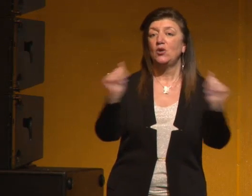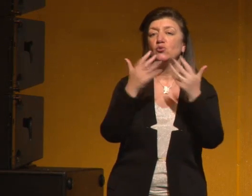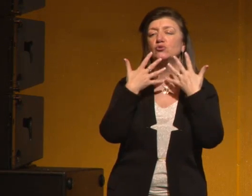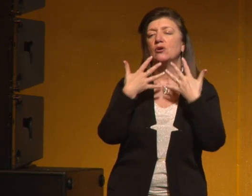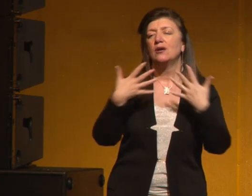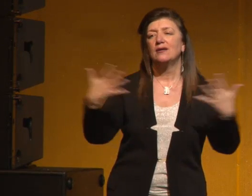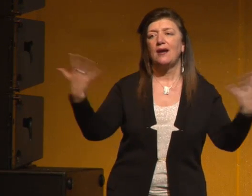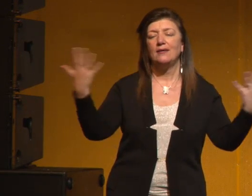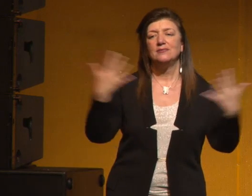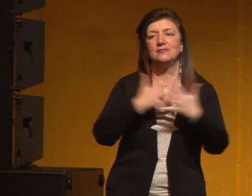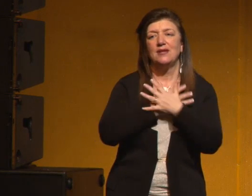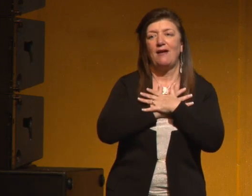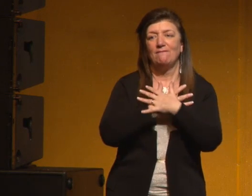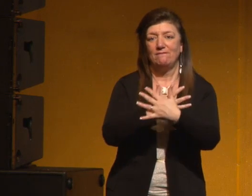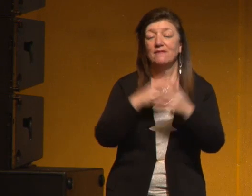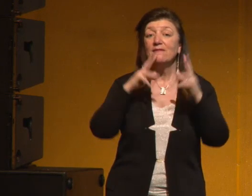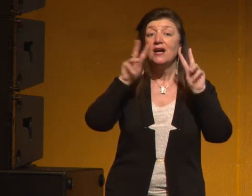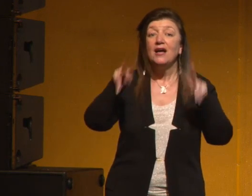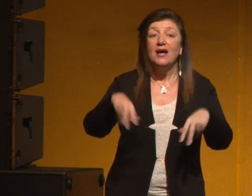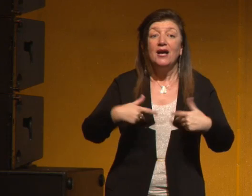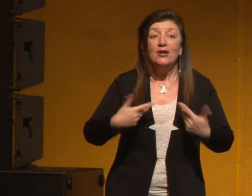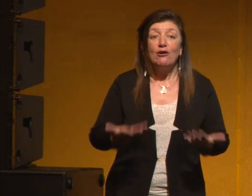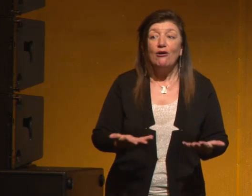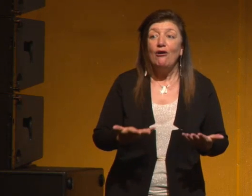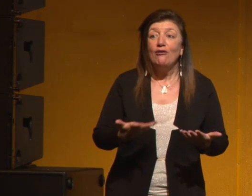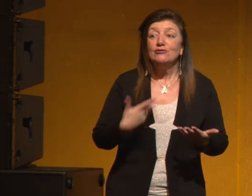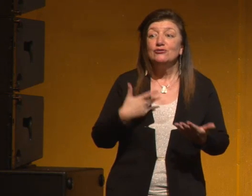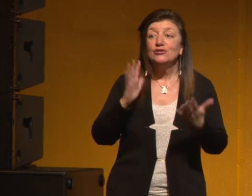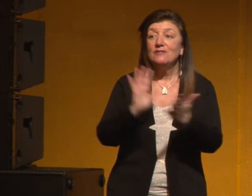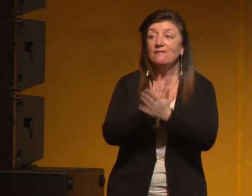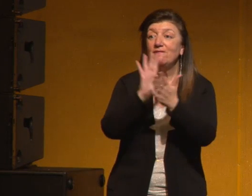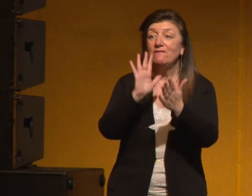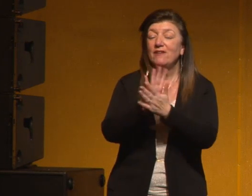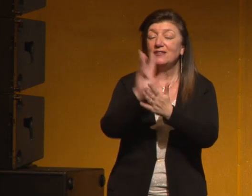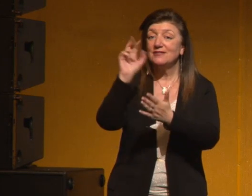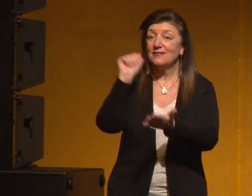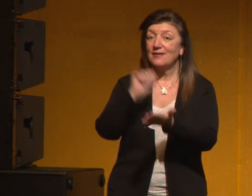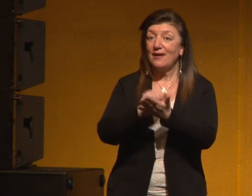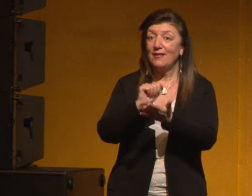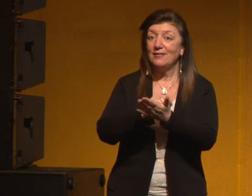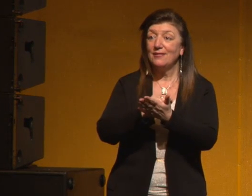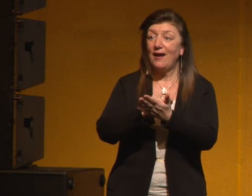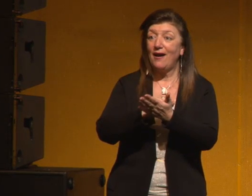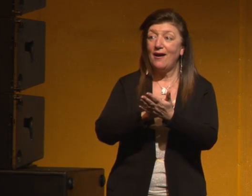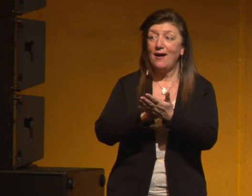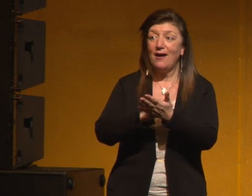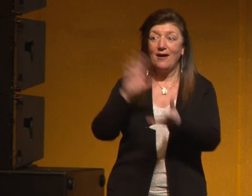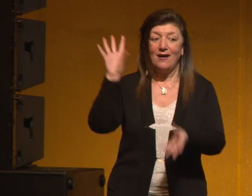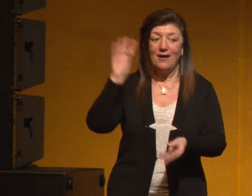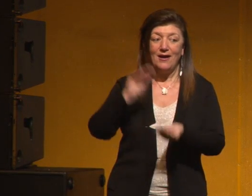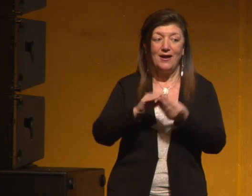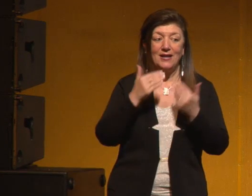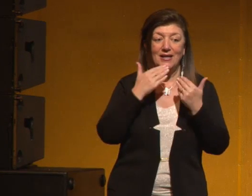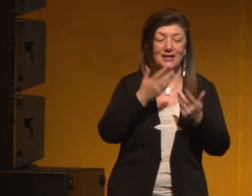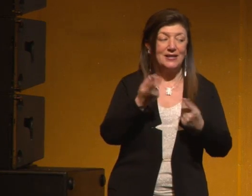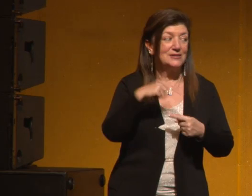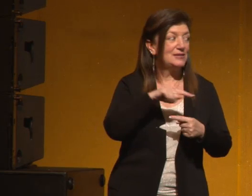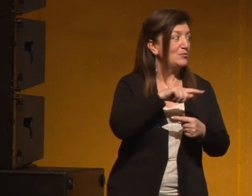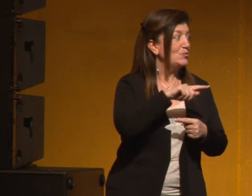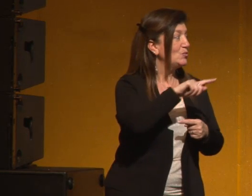devo dire che festeggiare oggi 30 anni ovviamente grazie anche al dice vedo che mi stai guardando non volevo